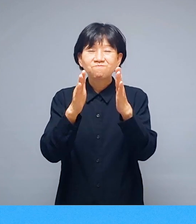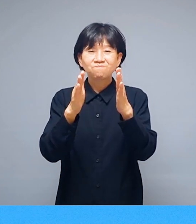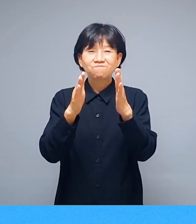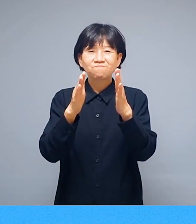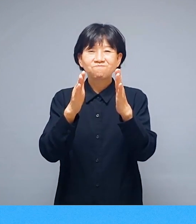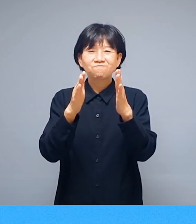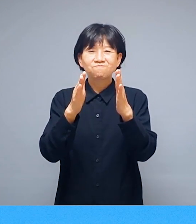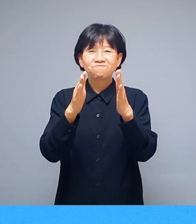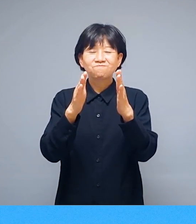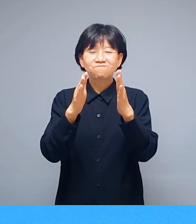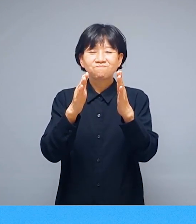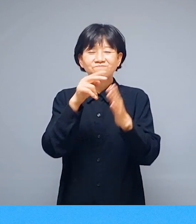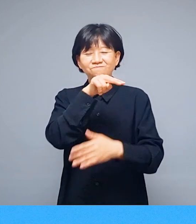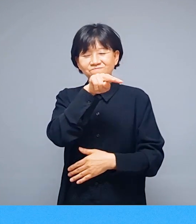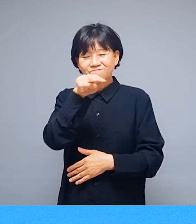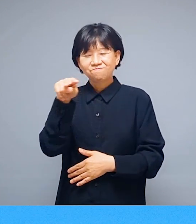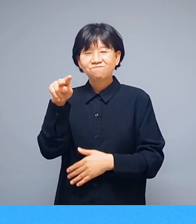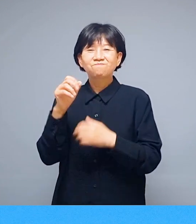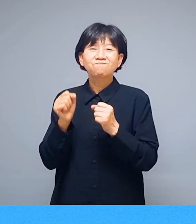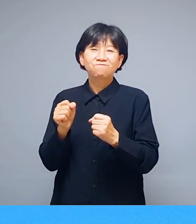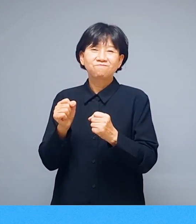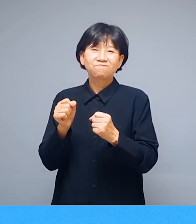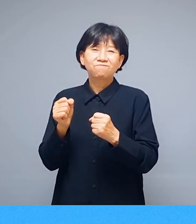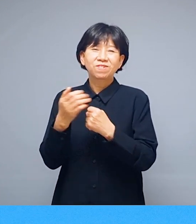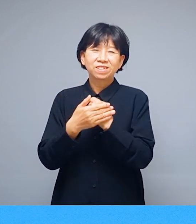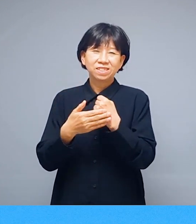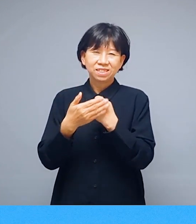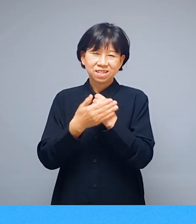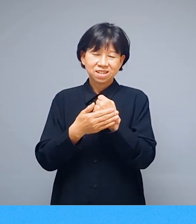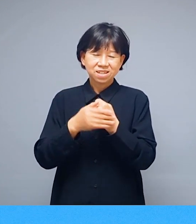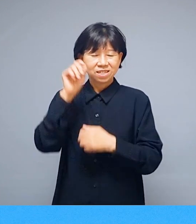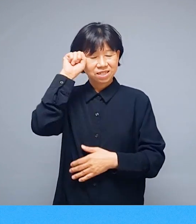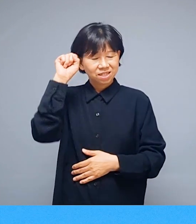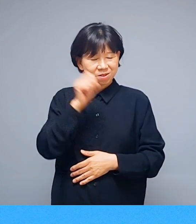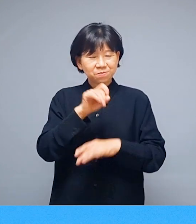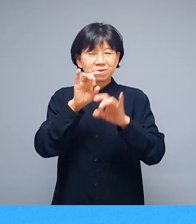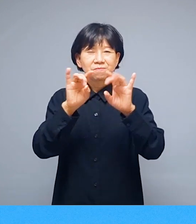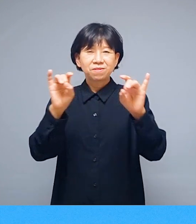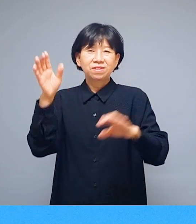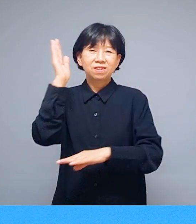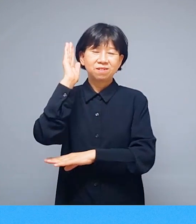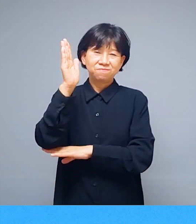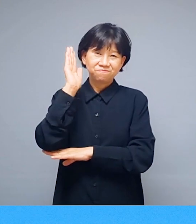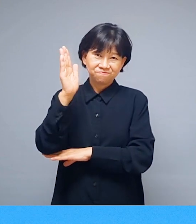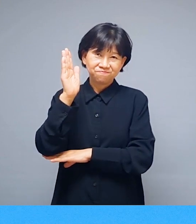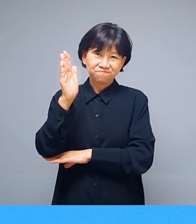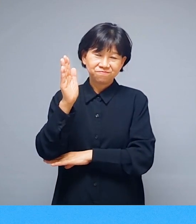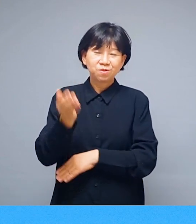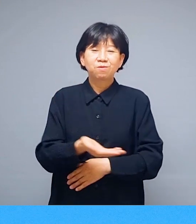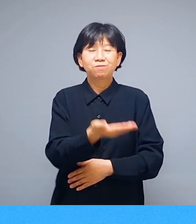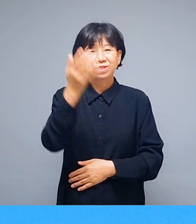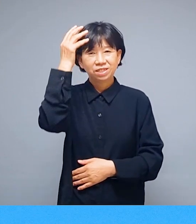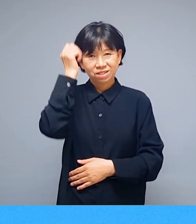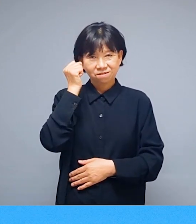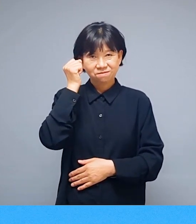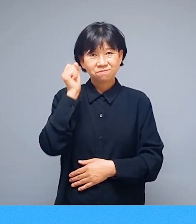시선이 머물러 있거든요. 그 말씀의 은혜를 새벽마다 나누시겠지만 여러분 잘